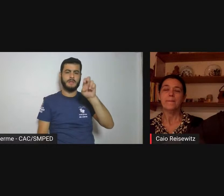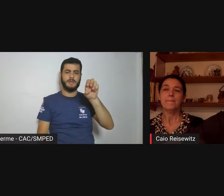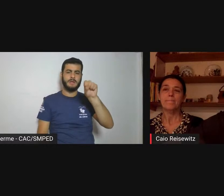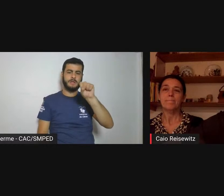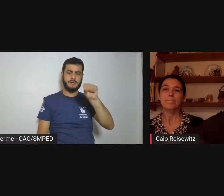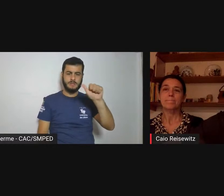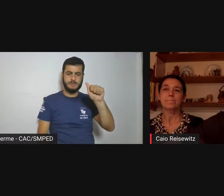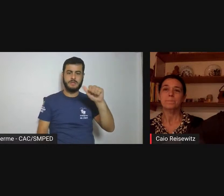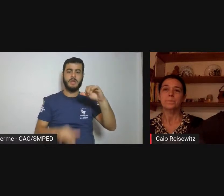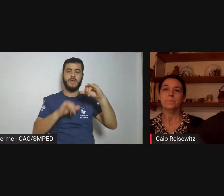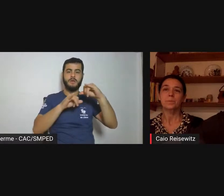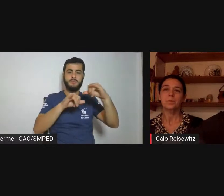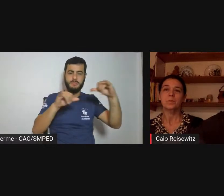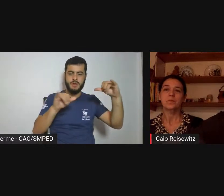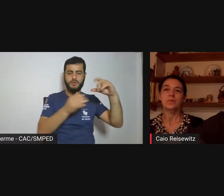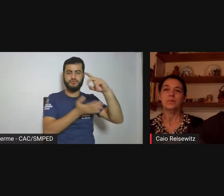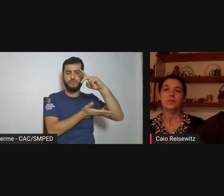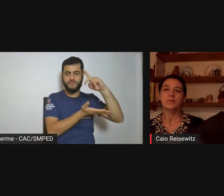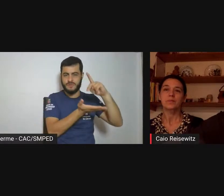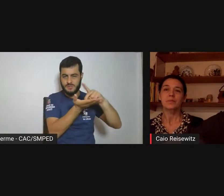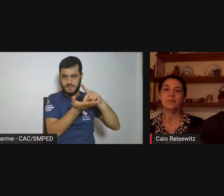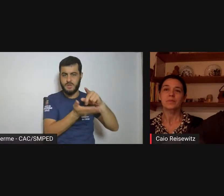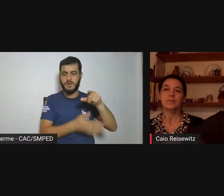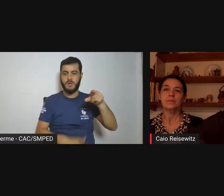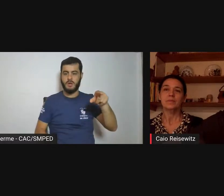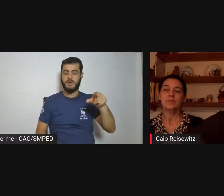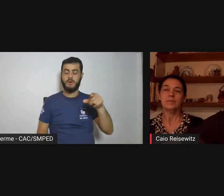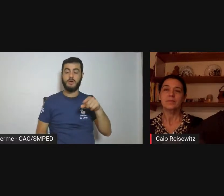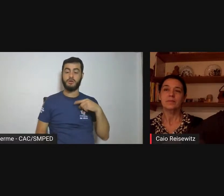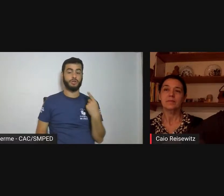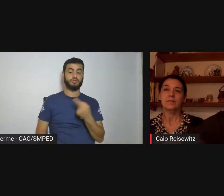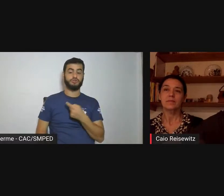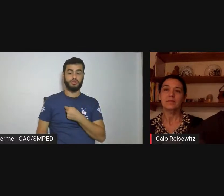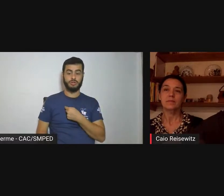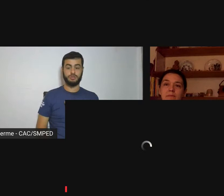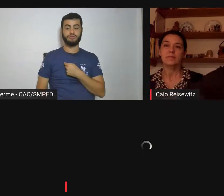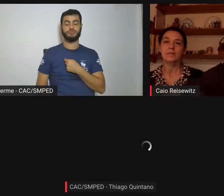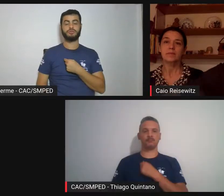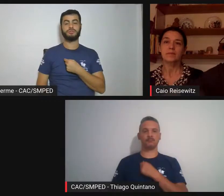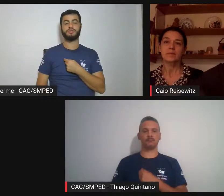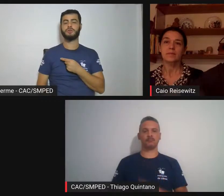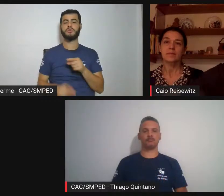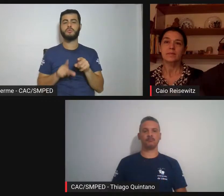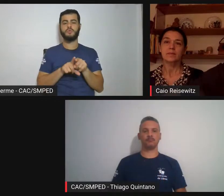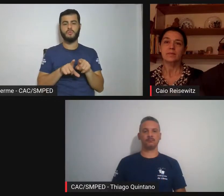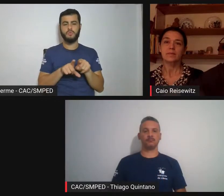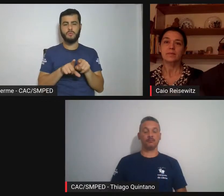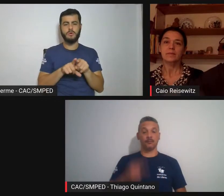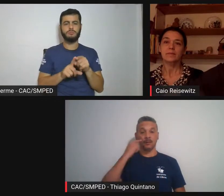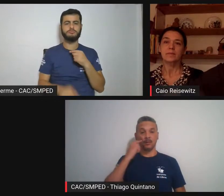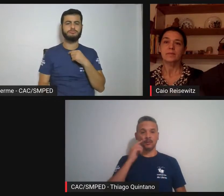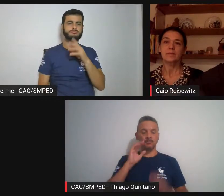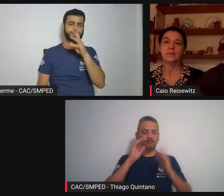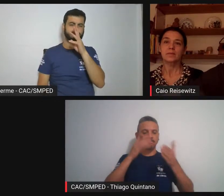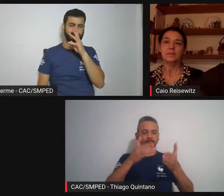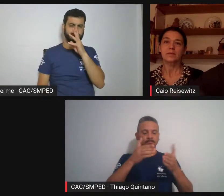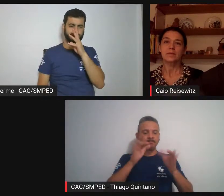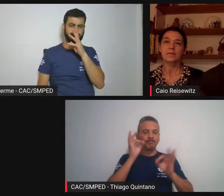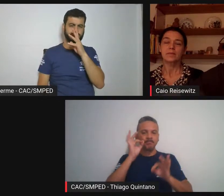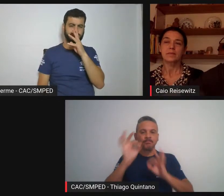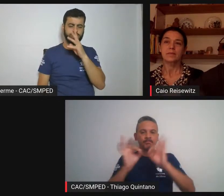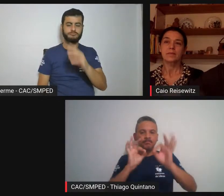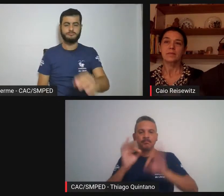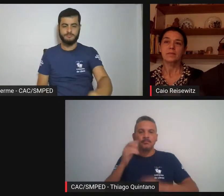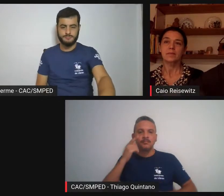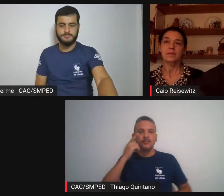realmente nós ficamos muito concentrados em conseguir um balanço muito